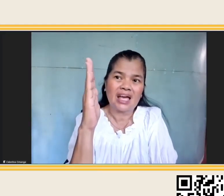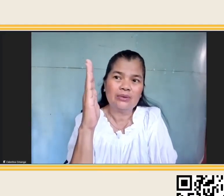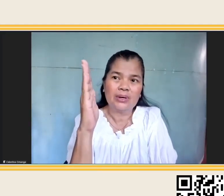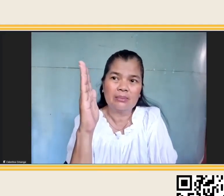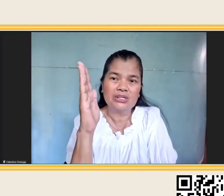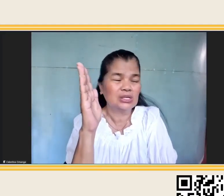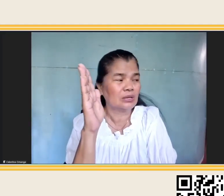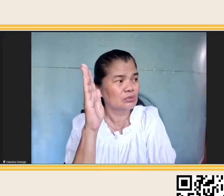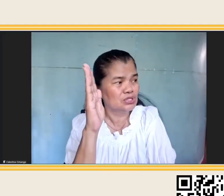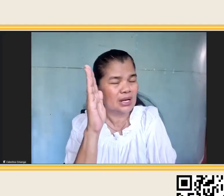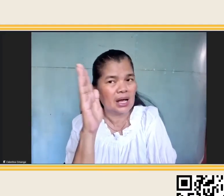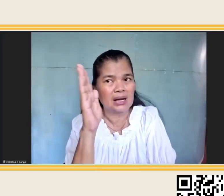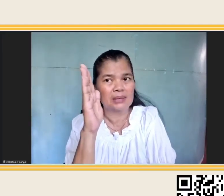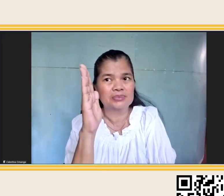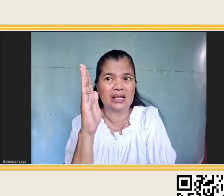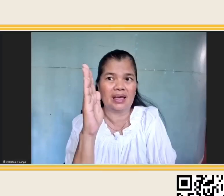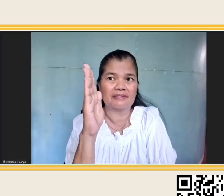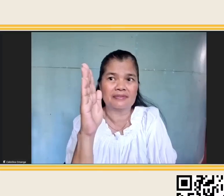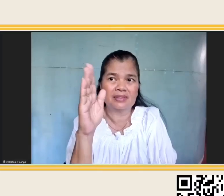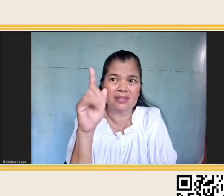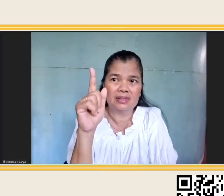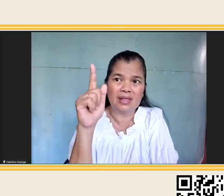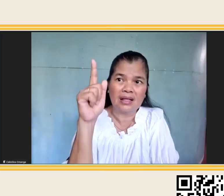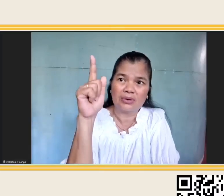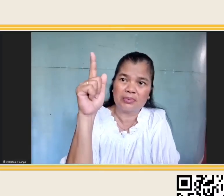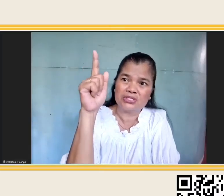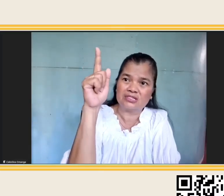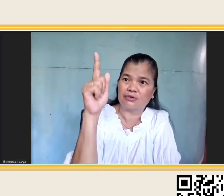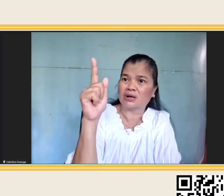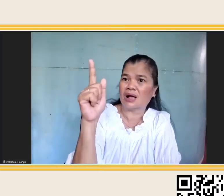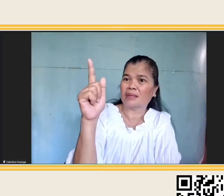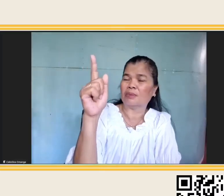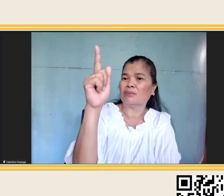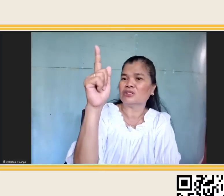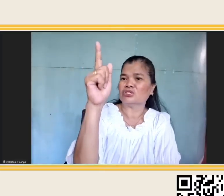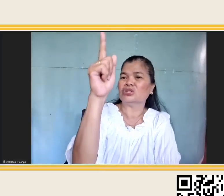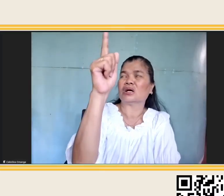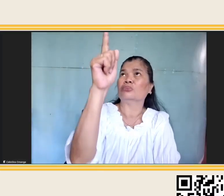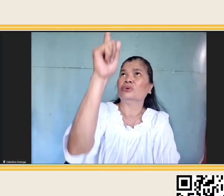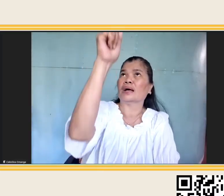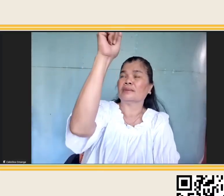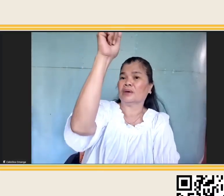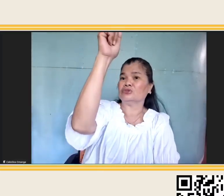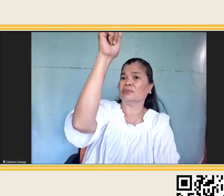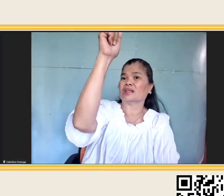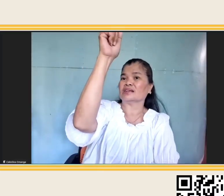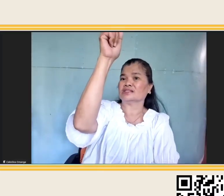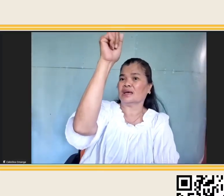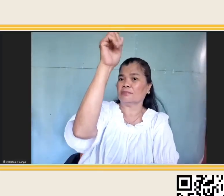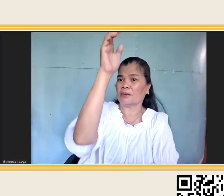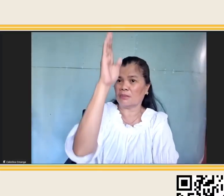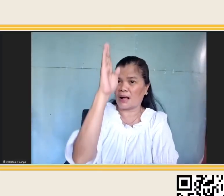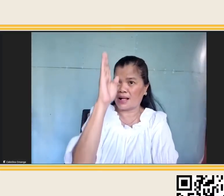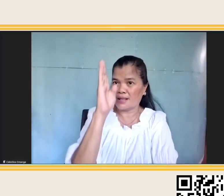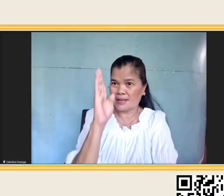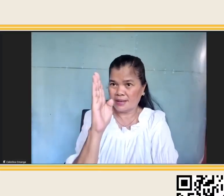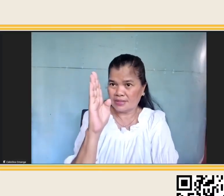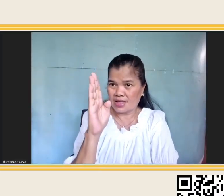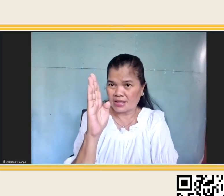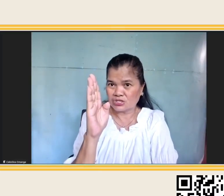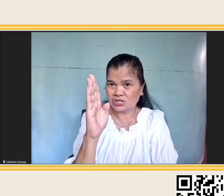Kapag sideward naman siya, doon siya nakaharap sa left, that represents for God. Pero mag-G ka muna, medyo mataas, then